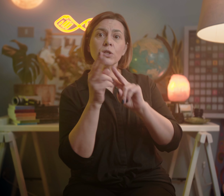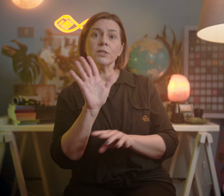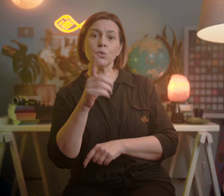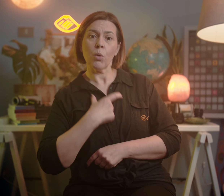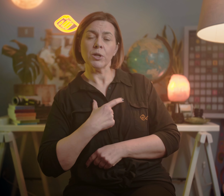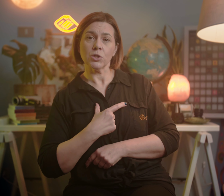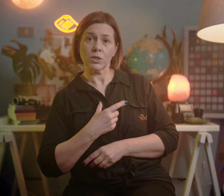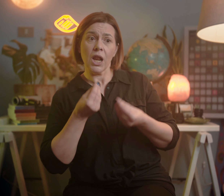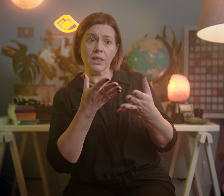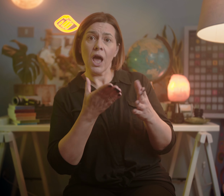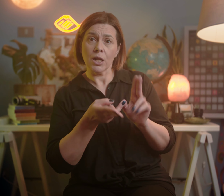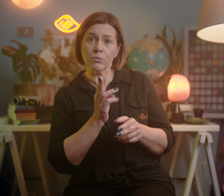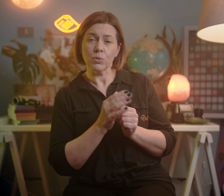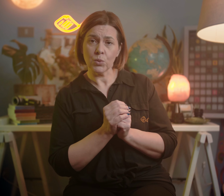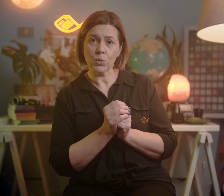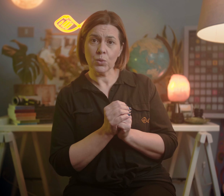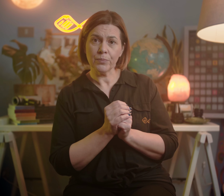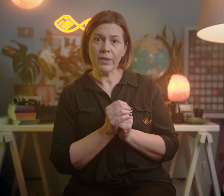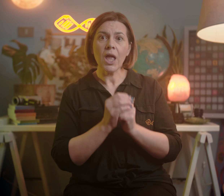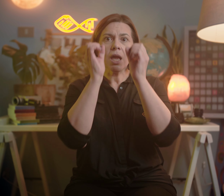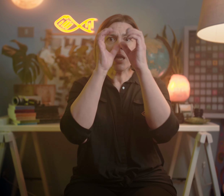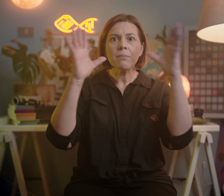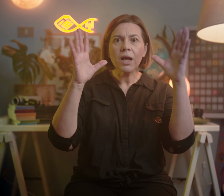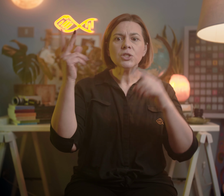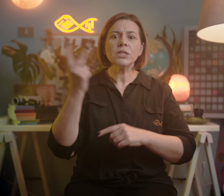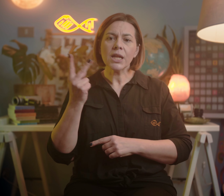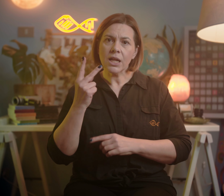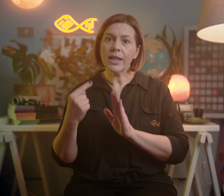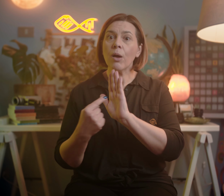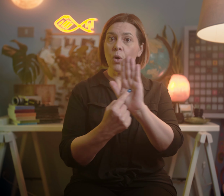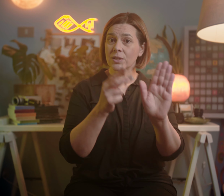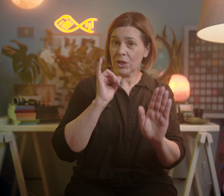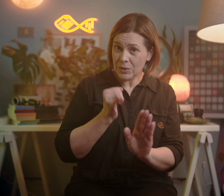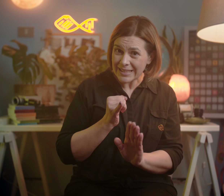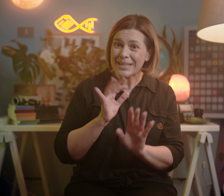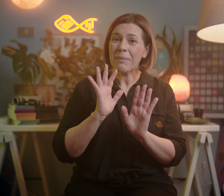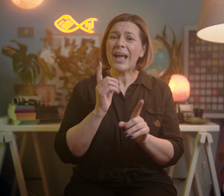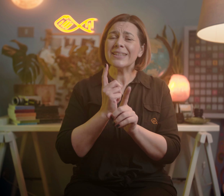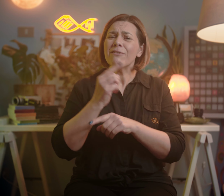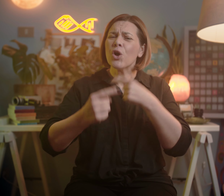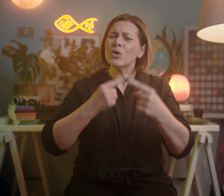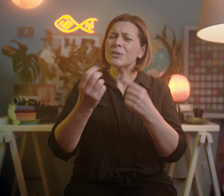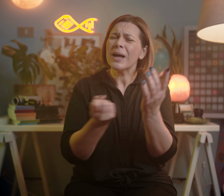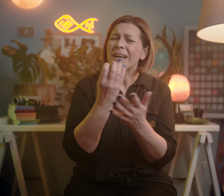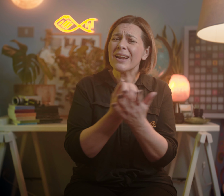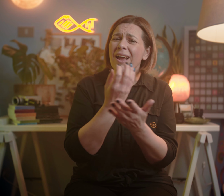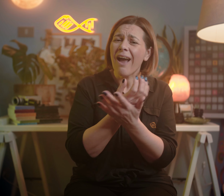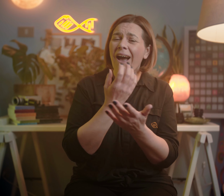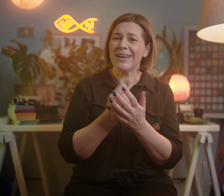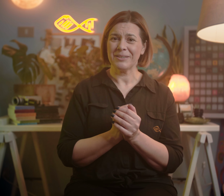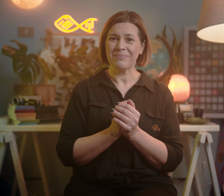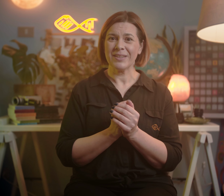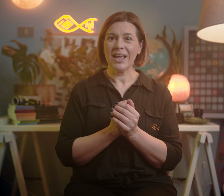non solo hanno lo scopo di rappresentare la realtà, ma anche di continuare a crearla. Scegli consapevolmente